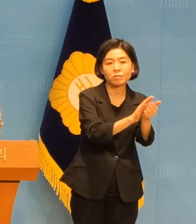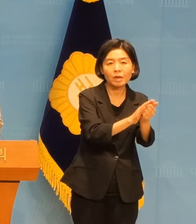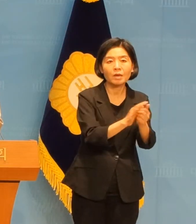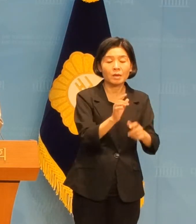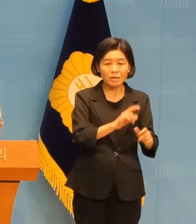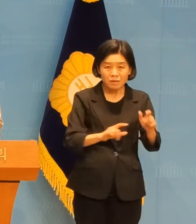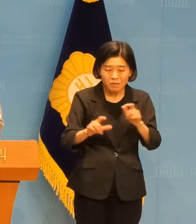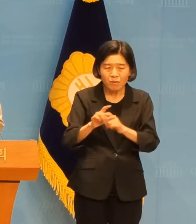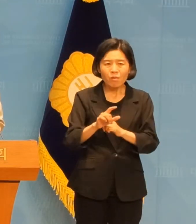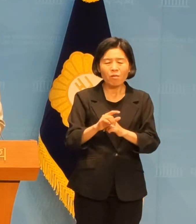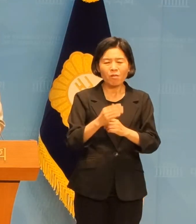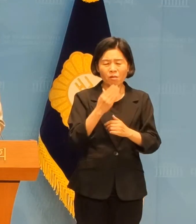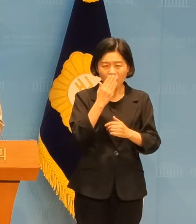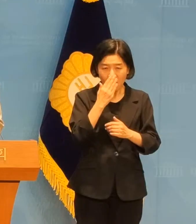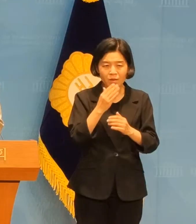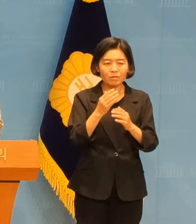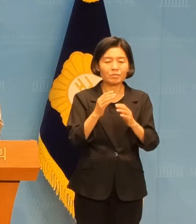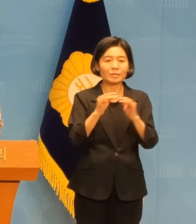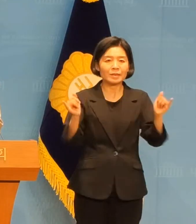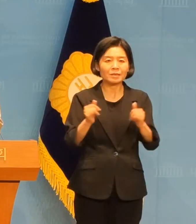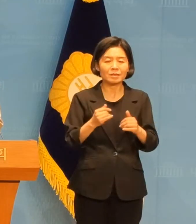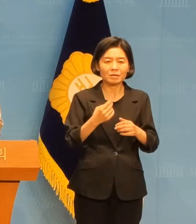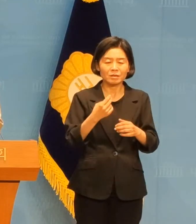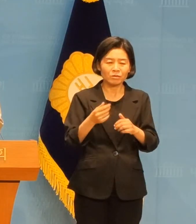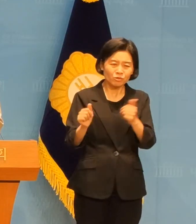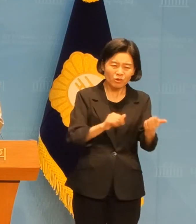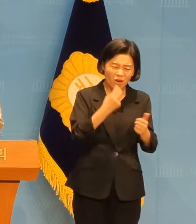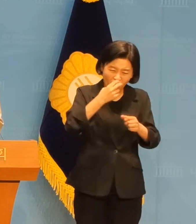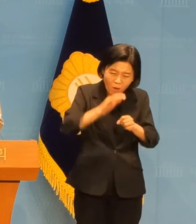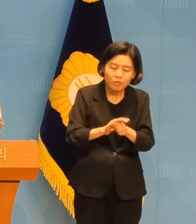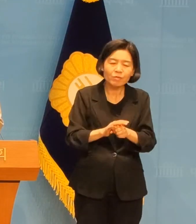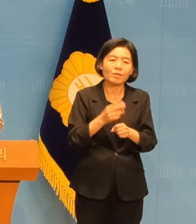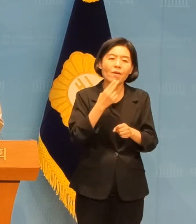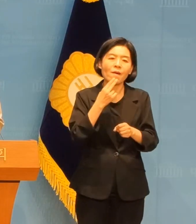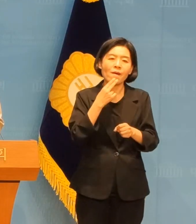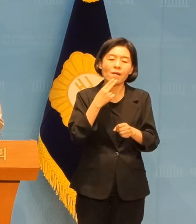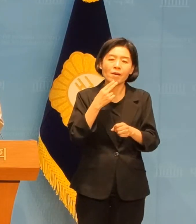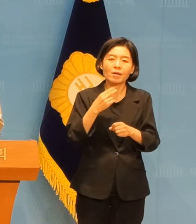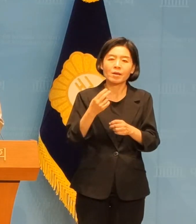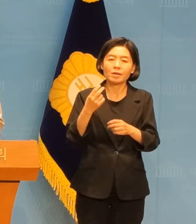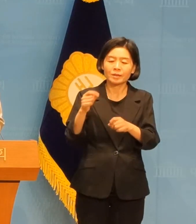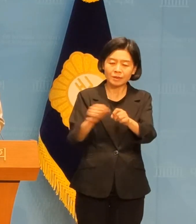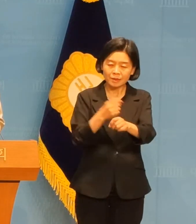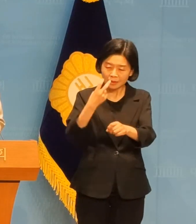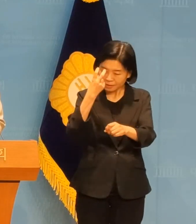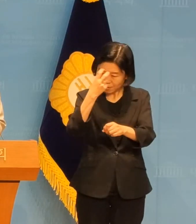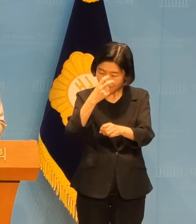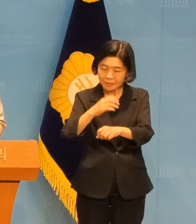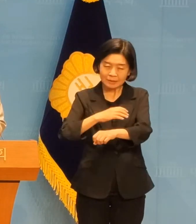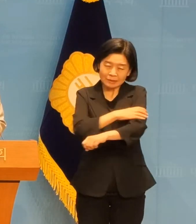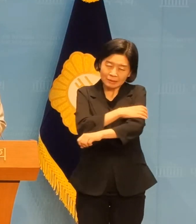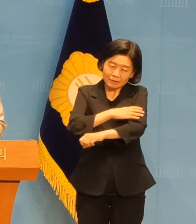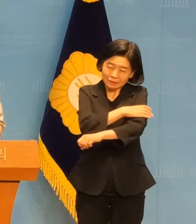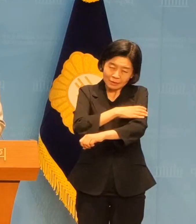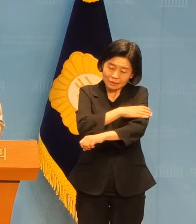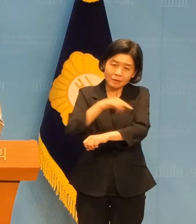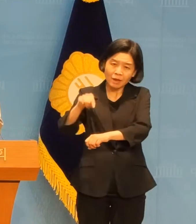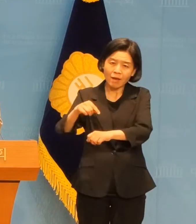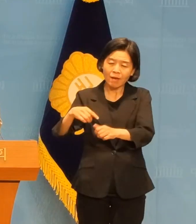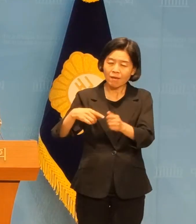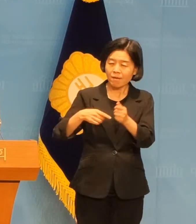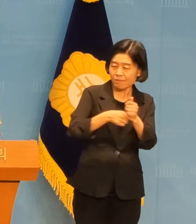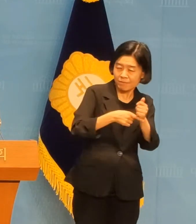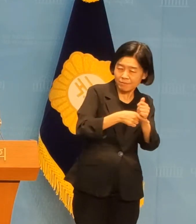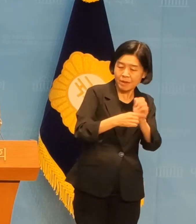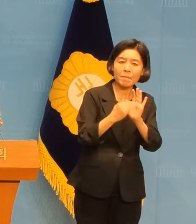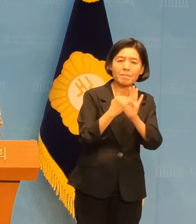국민들이 억울하게 죽어나가지 않도록, 무소불위의 특검에게 가혹행위를 당하지 않도록